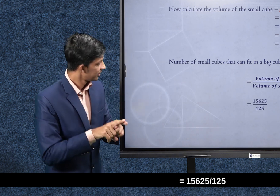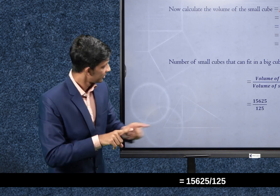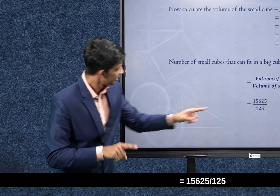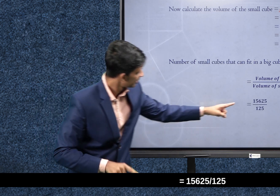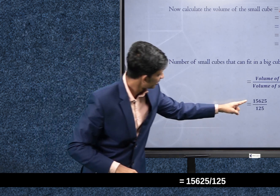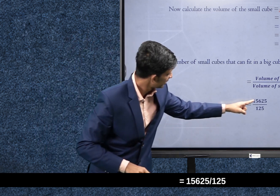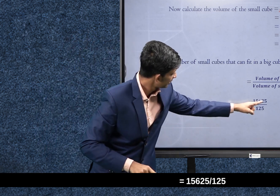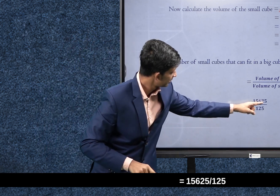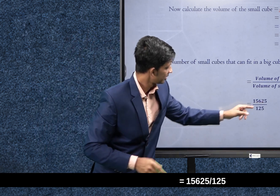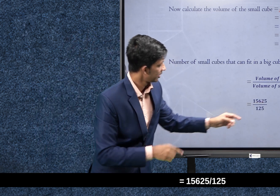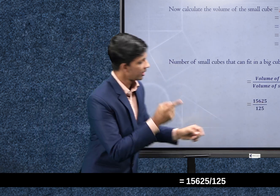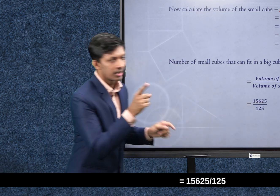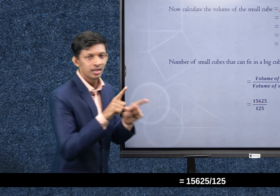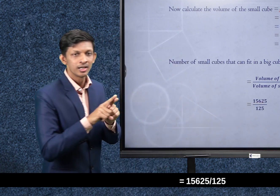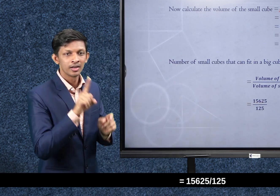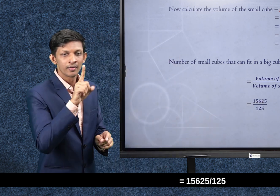1500/625 by 125